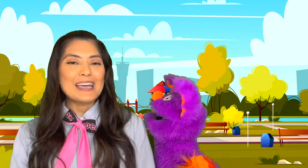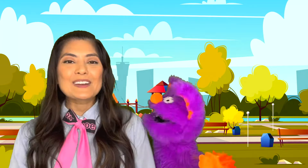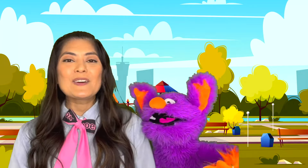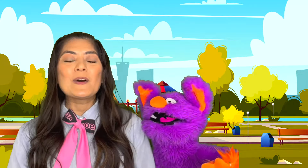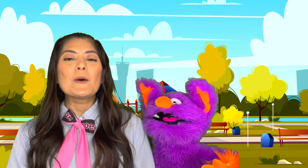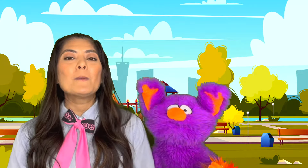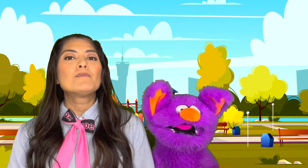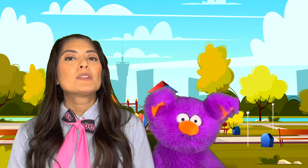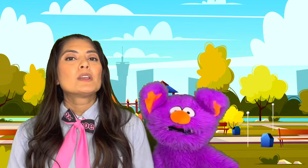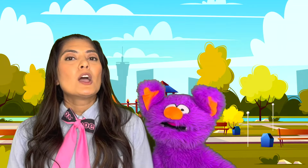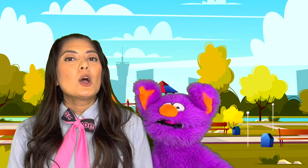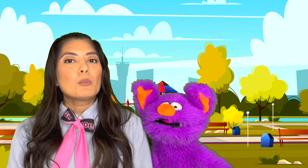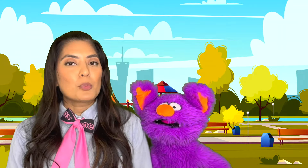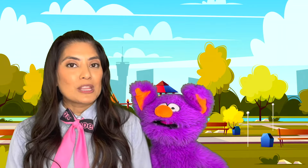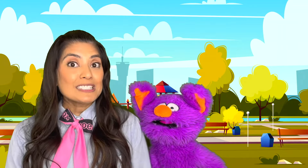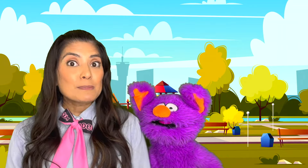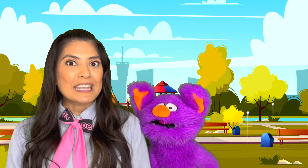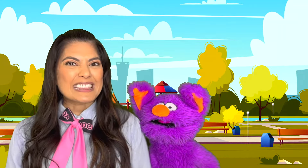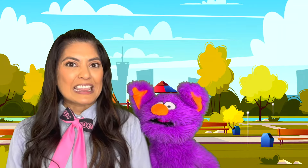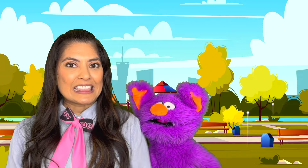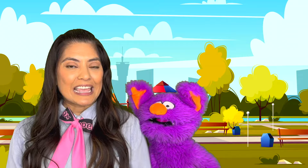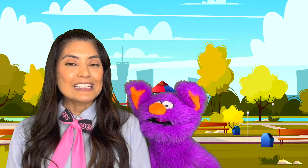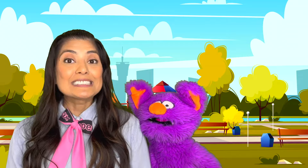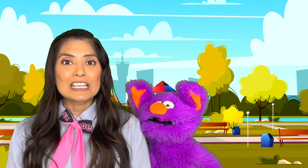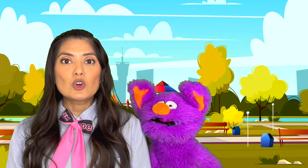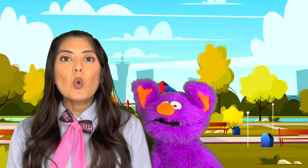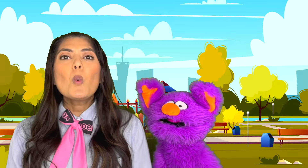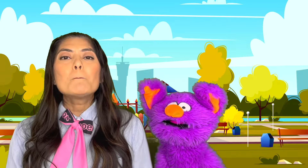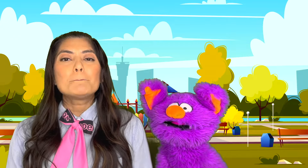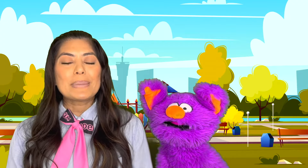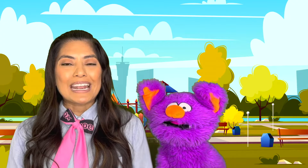Perro. ¿Puedes pretender ser un perro?